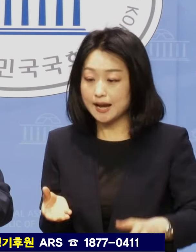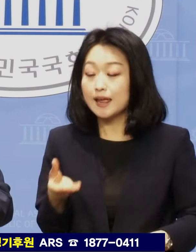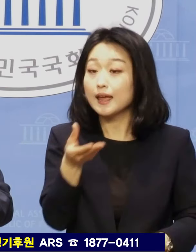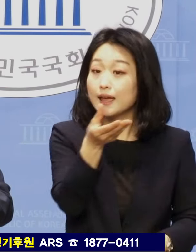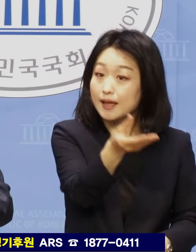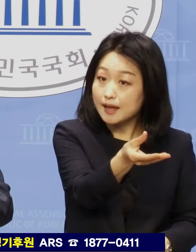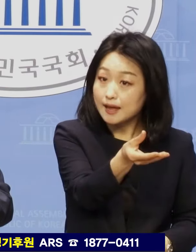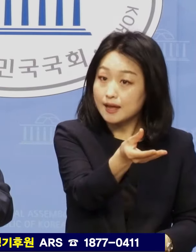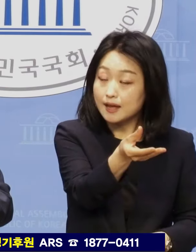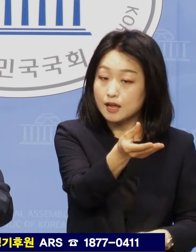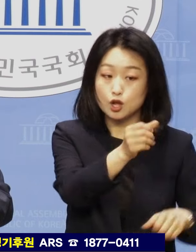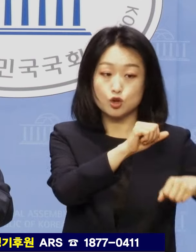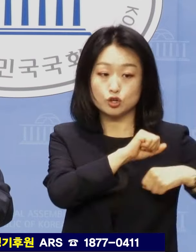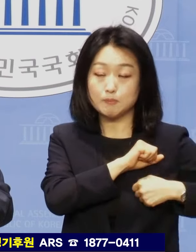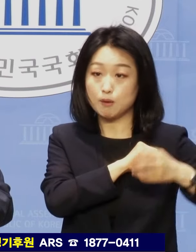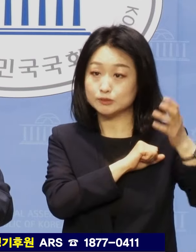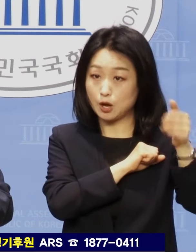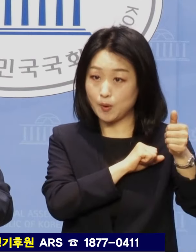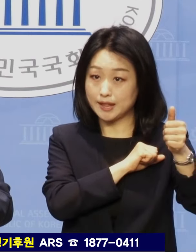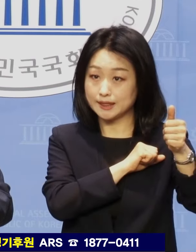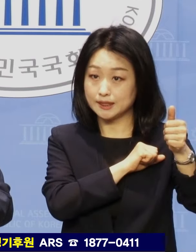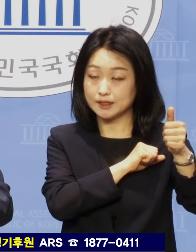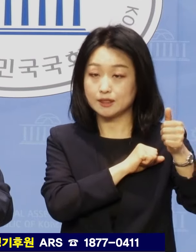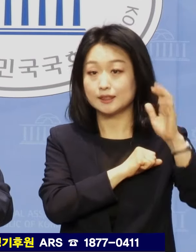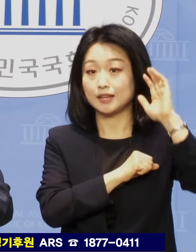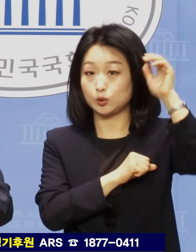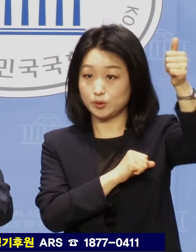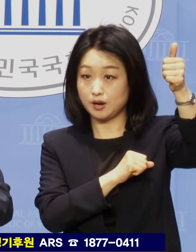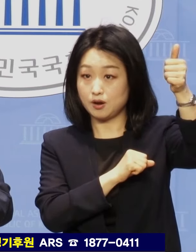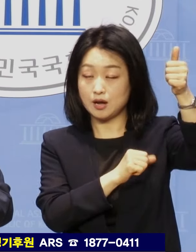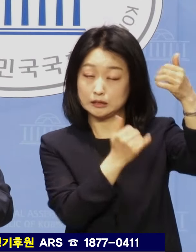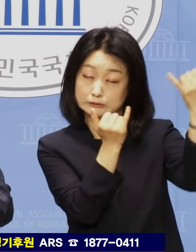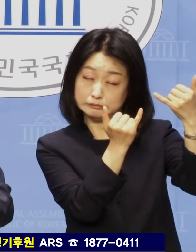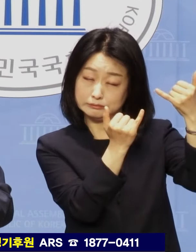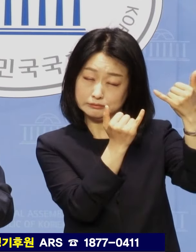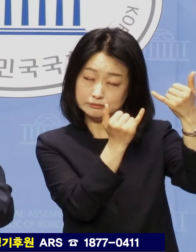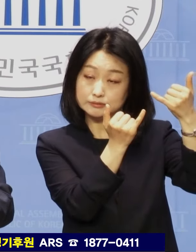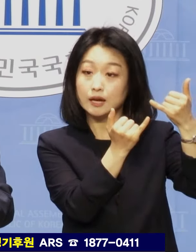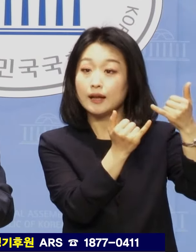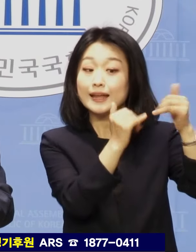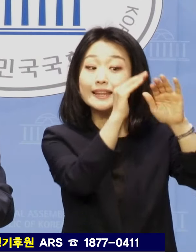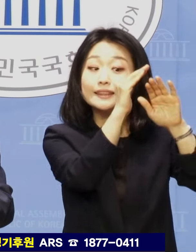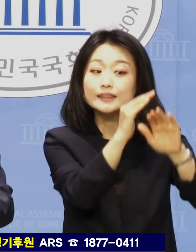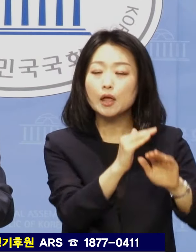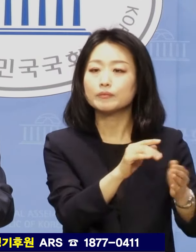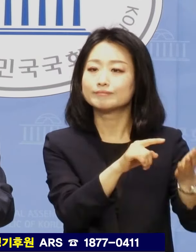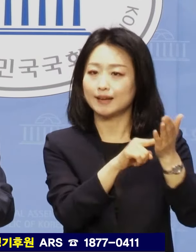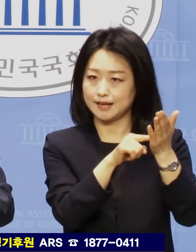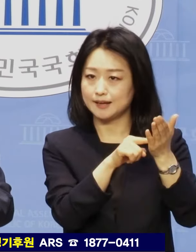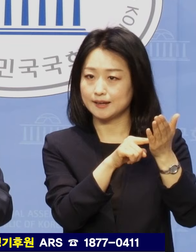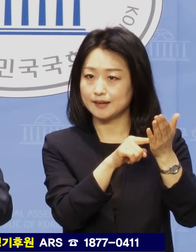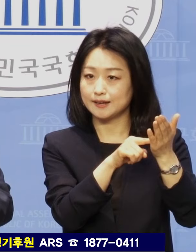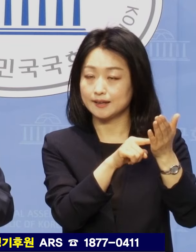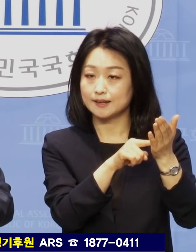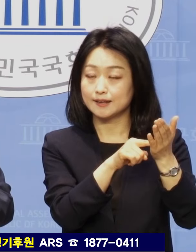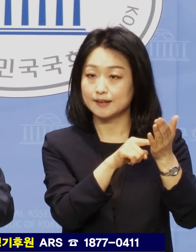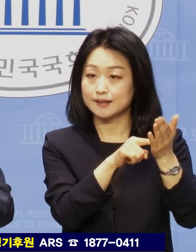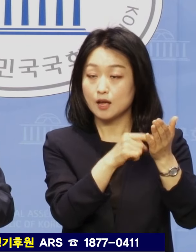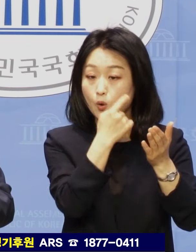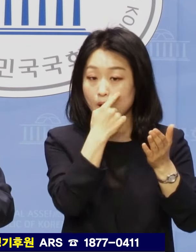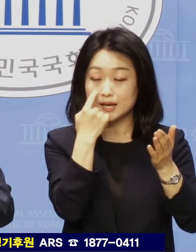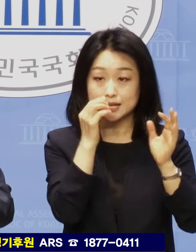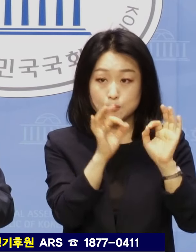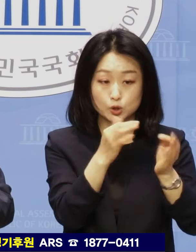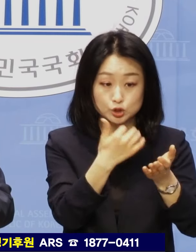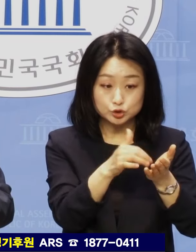이종섭 전 국방부 장관과 윤 대통령이 통화한 기록이 나왔습니다 당일 확인된